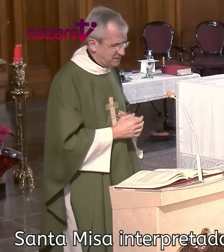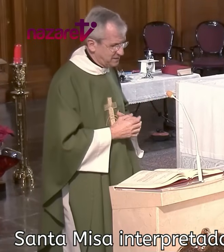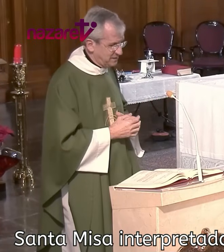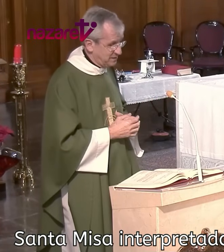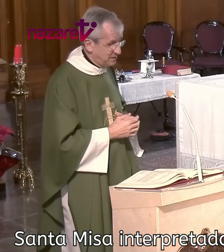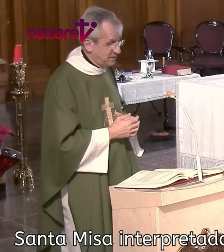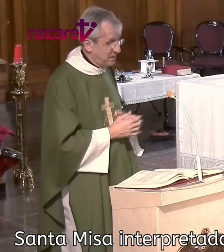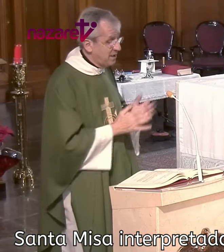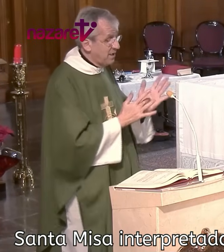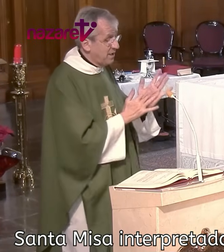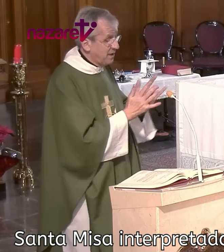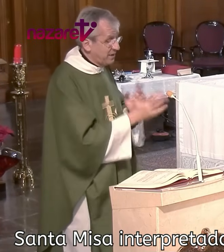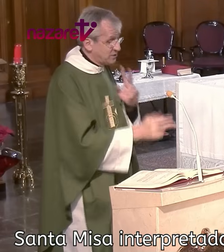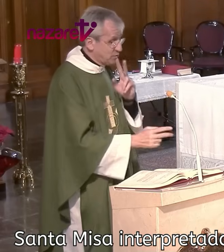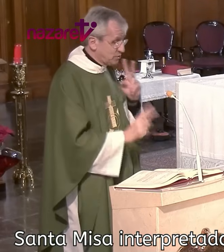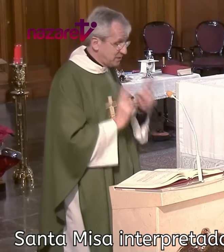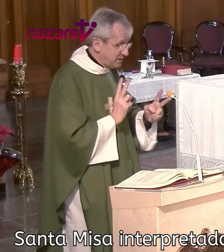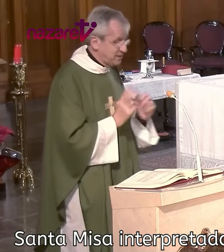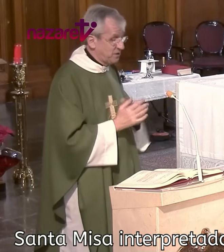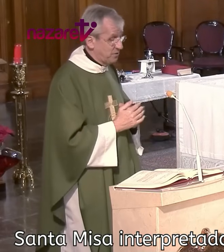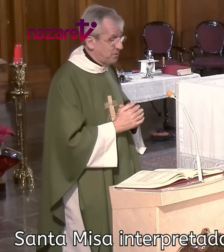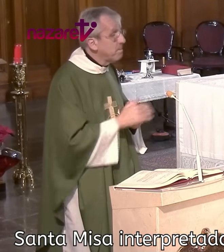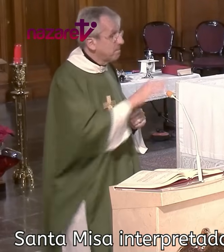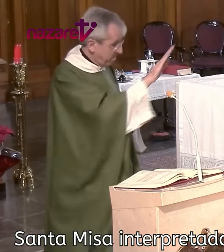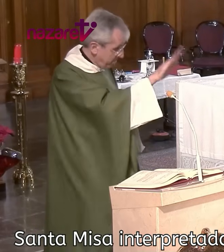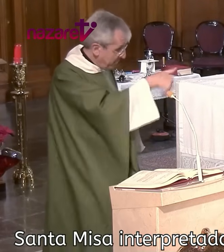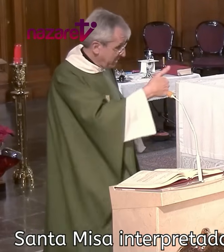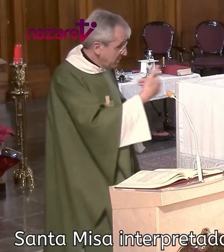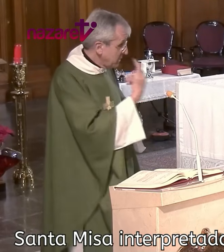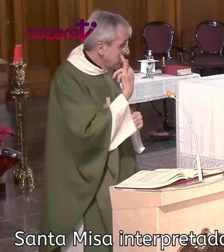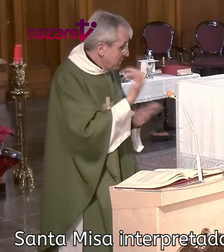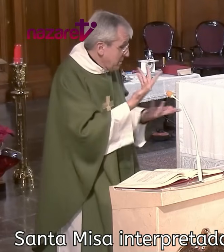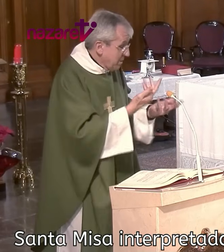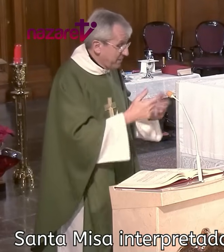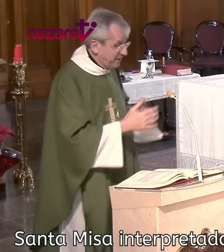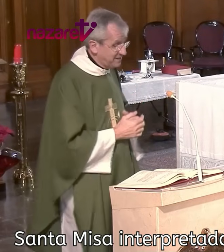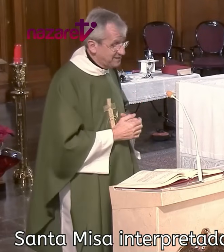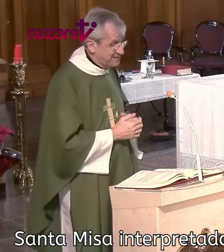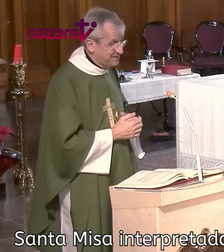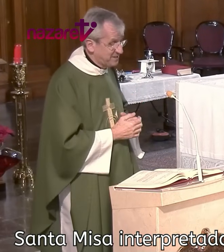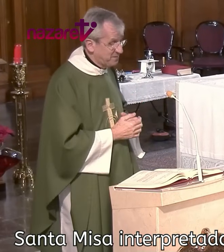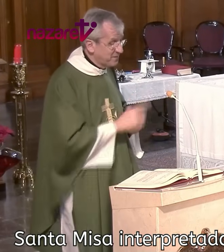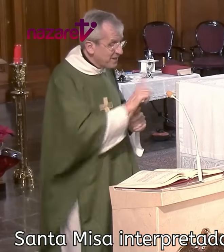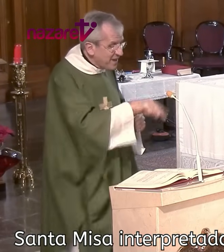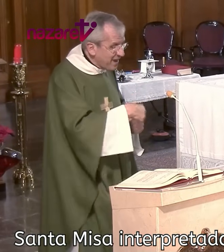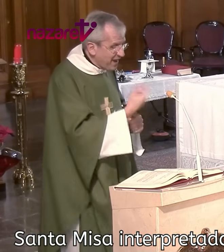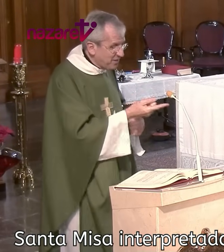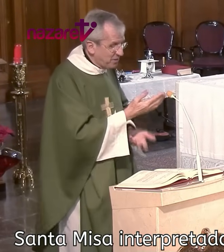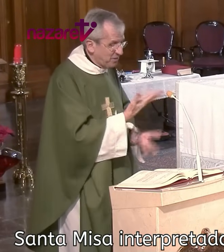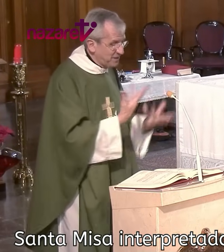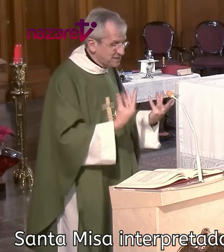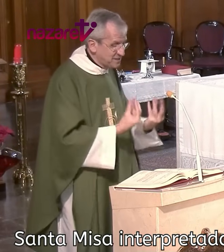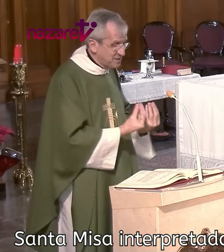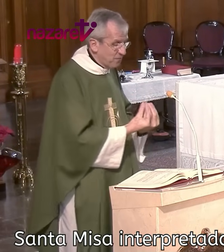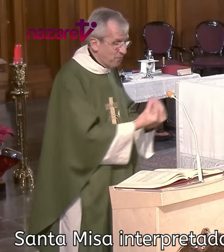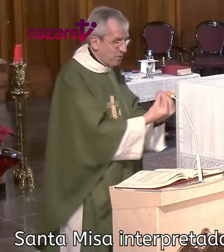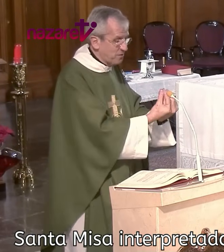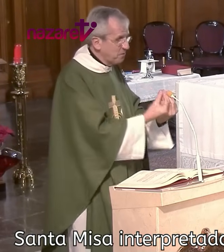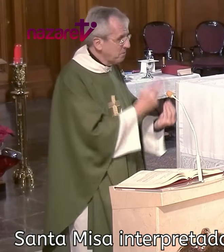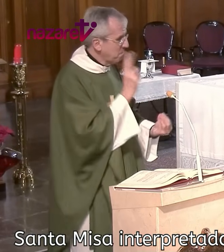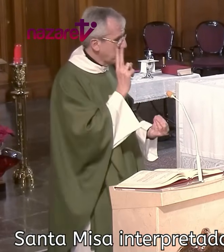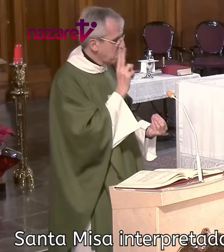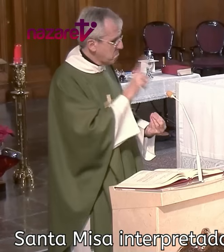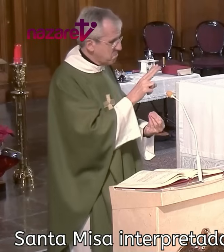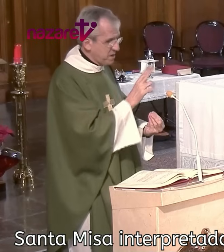vives? Jesús les dijo: Venid y veréis. Entonces